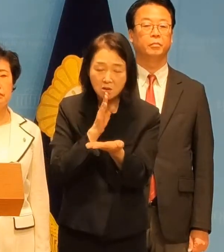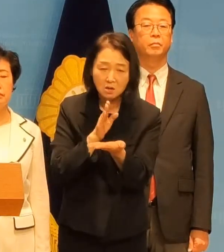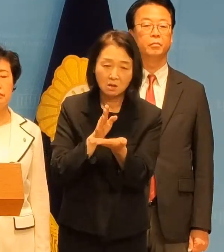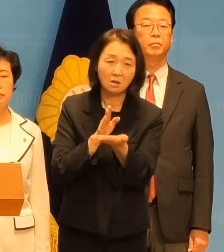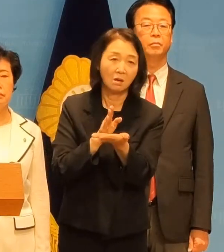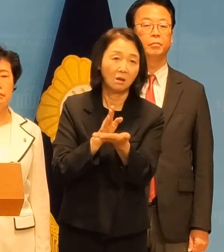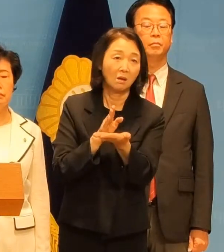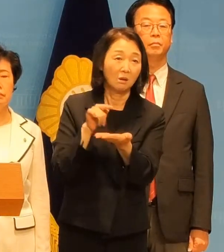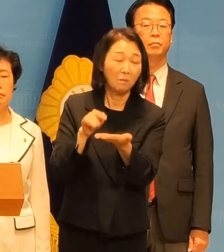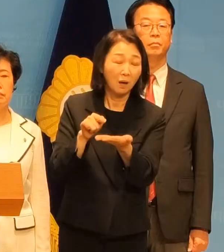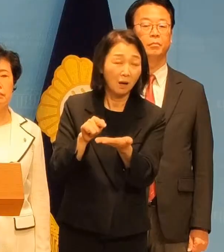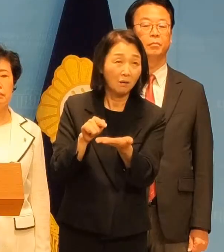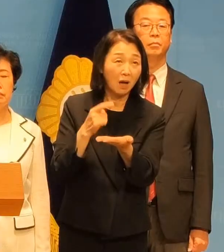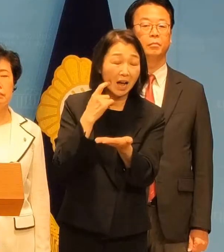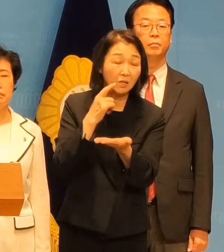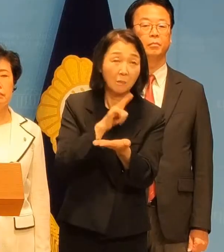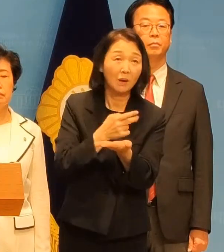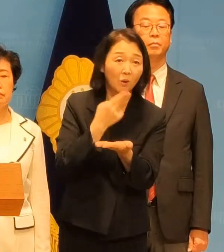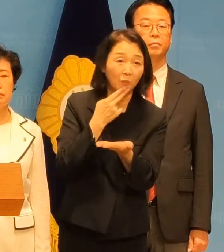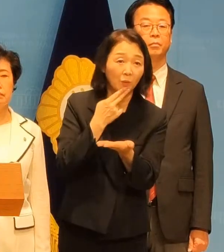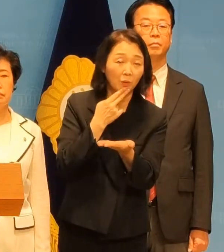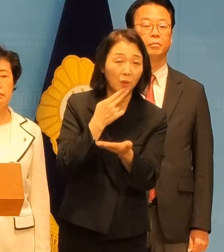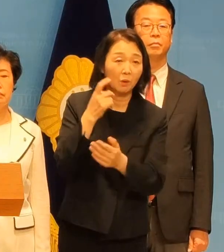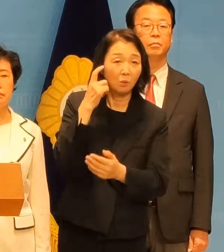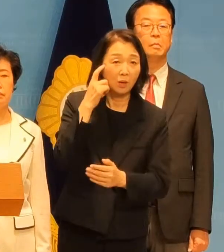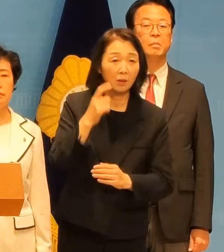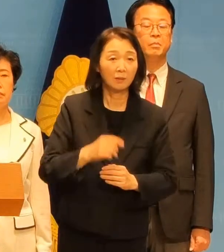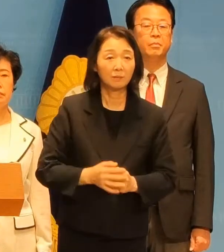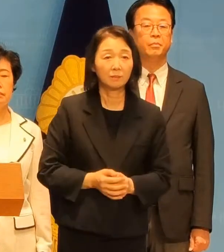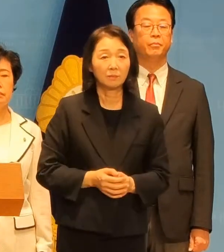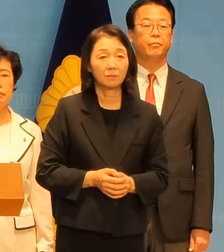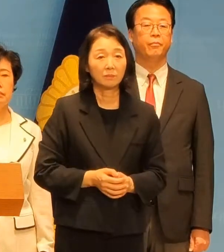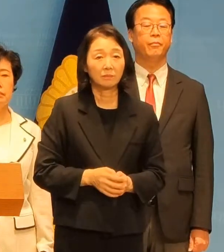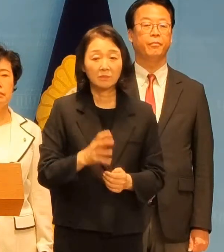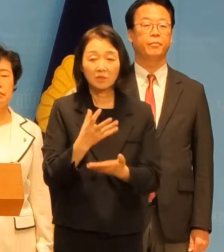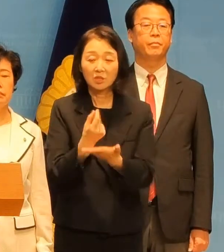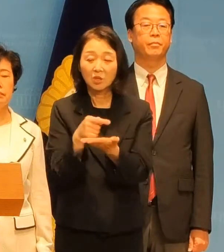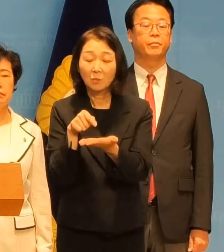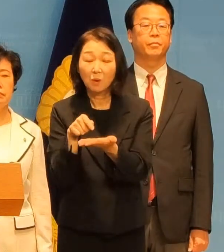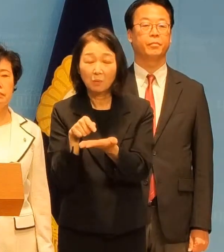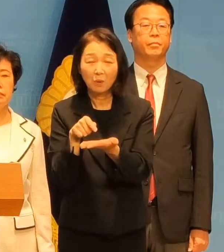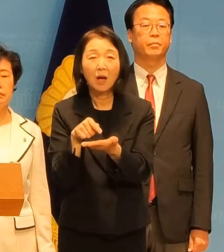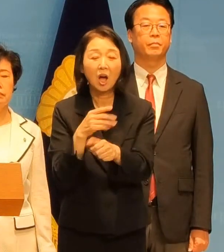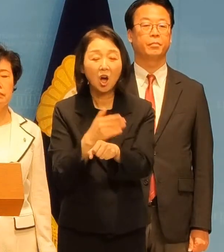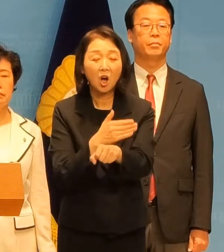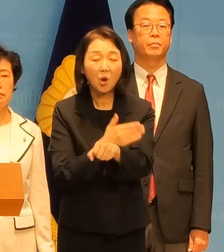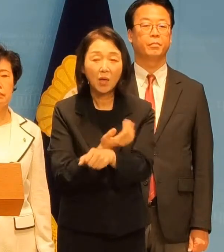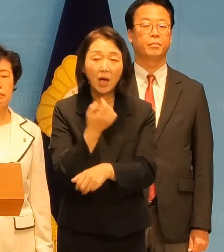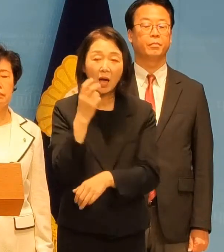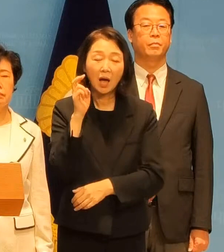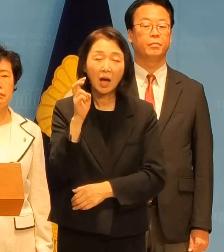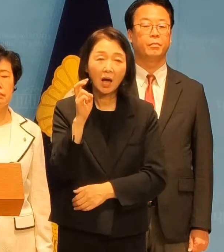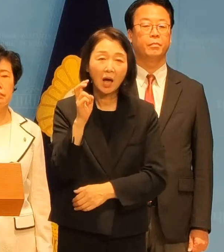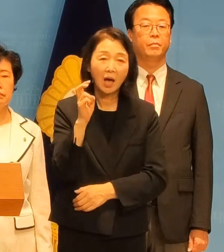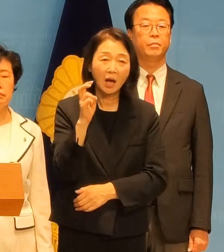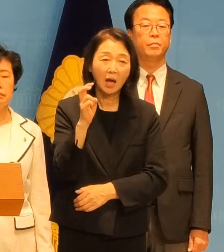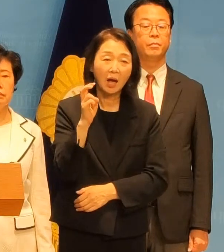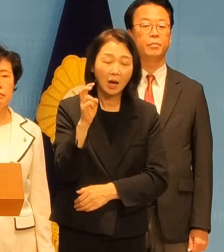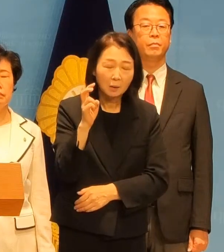말은 없습니다. 한마디로 이것은 허위일 것이라는